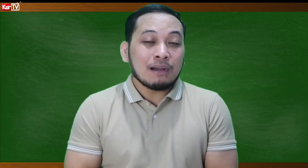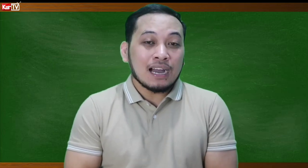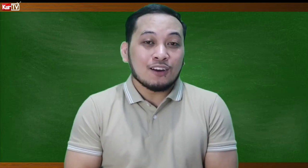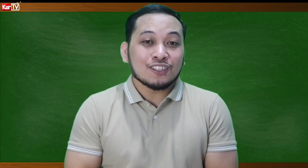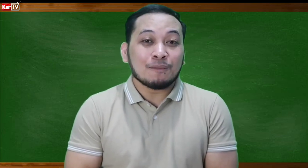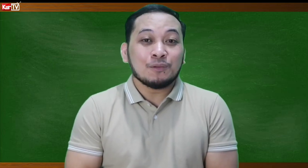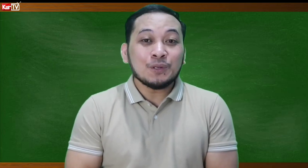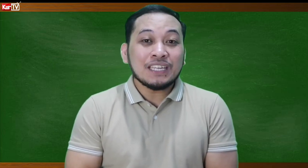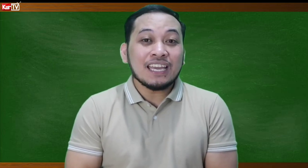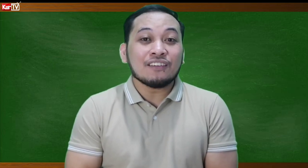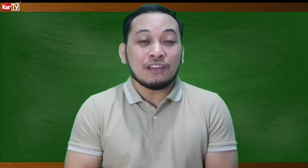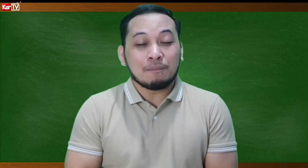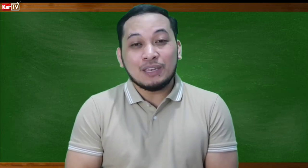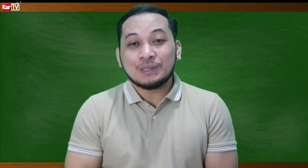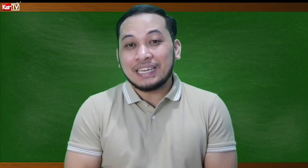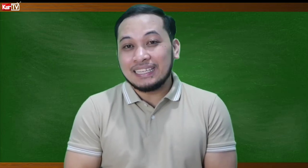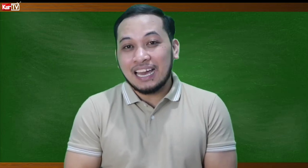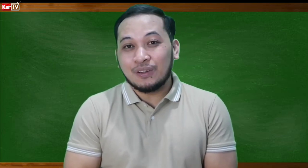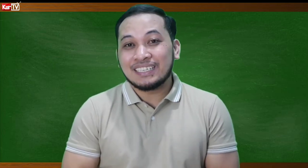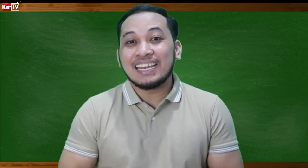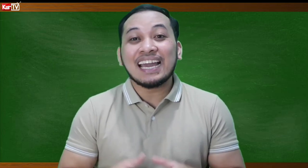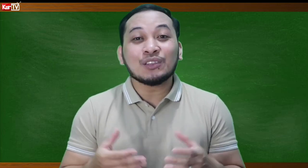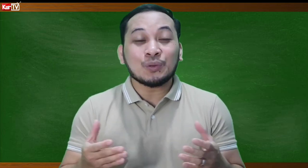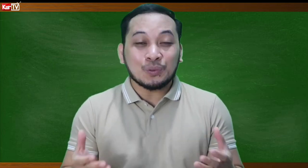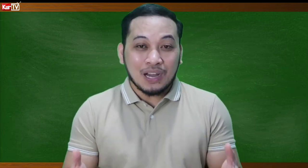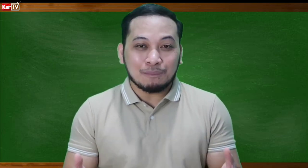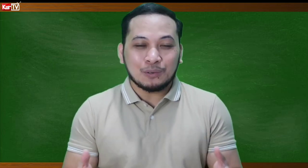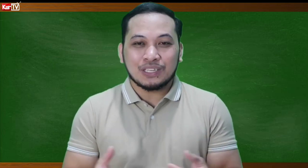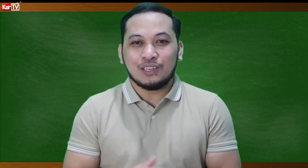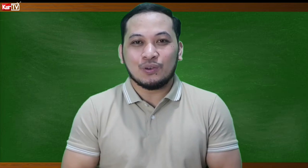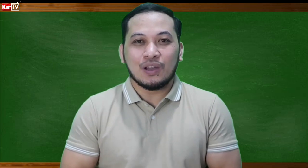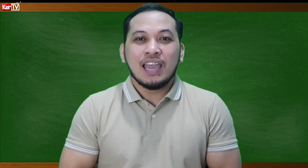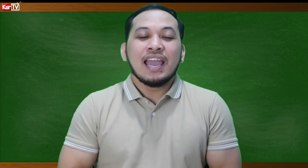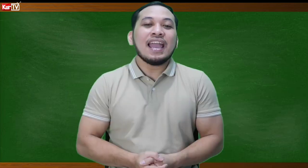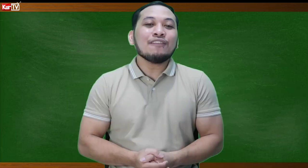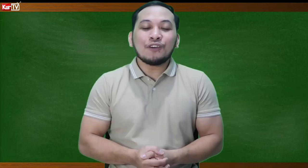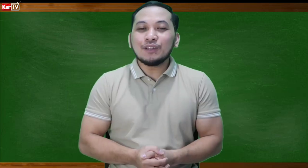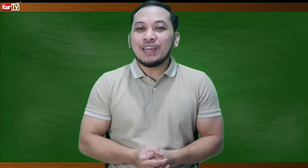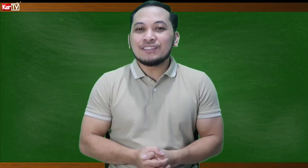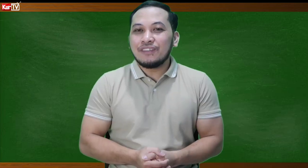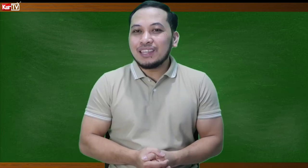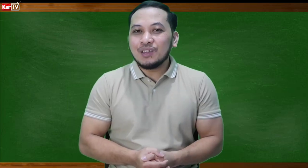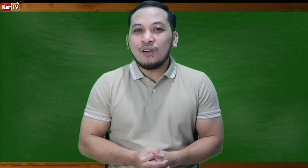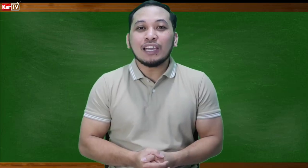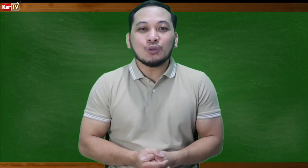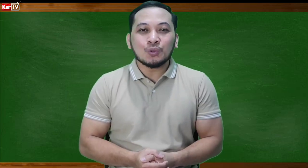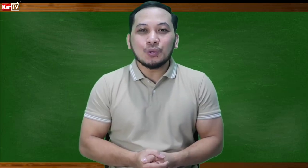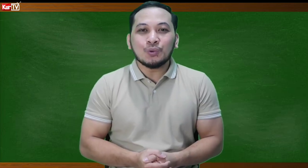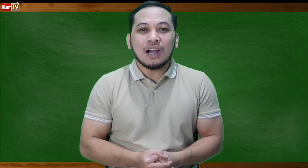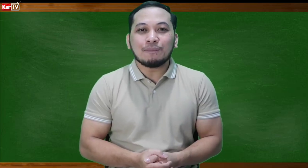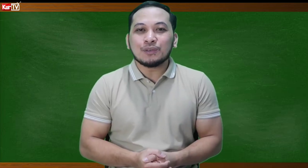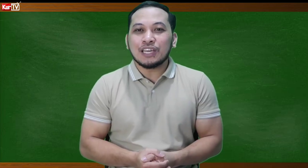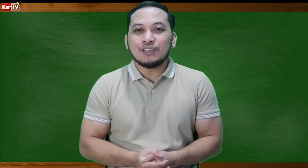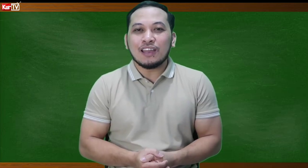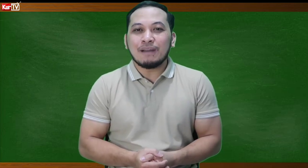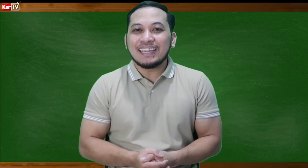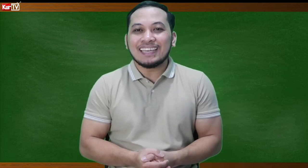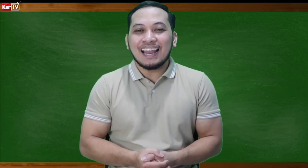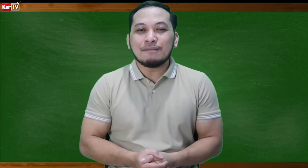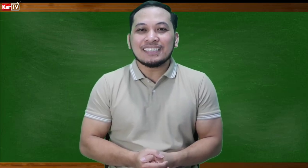makakausap using the Filipino Sign Language na ituro ko nga po sa inyo. And for today's video, ang ituturo ko nga po sa inyo ay may kinalaman